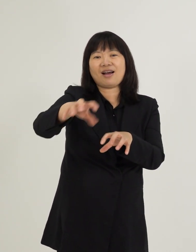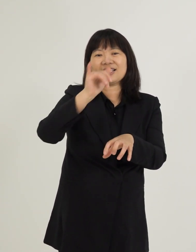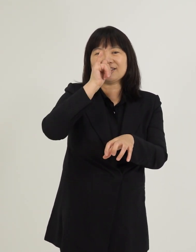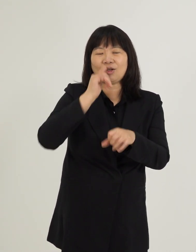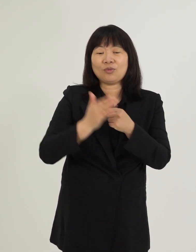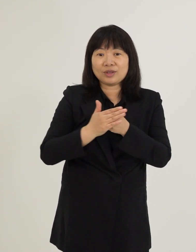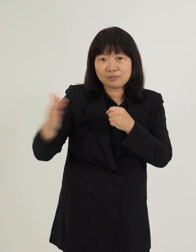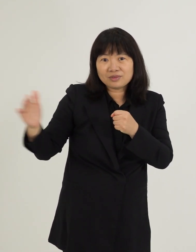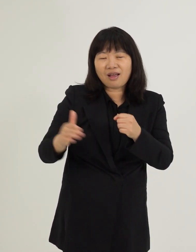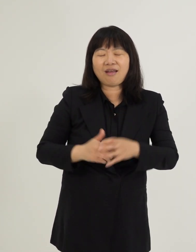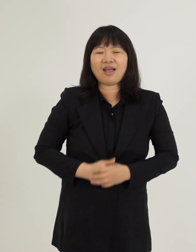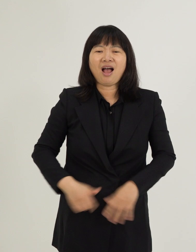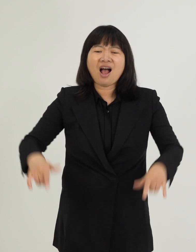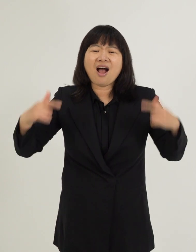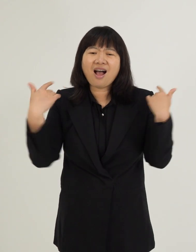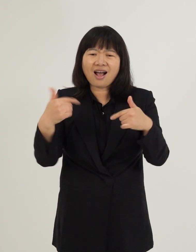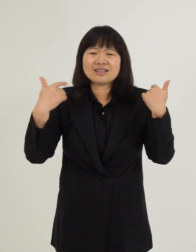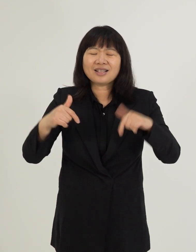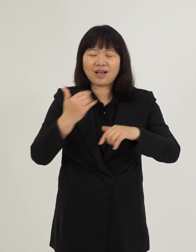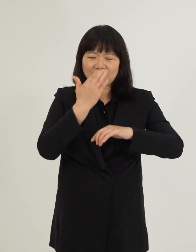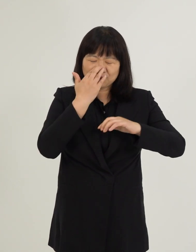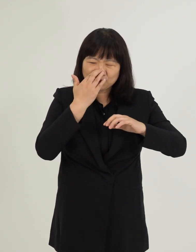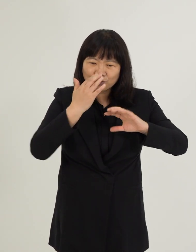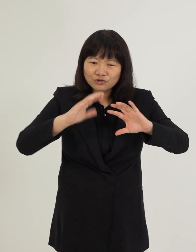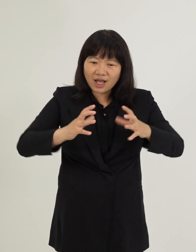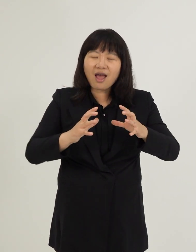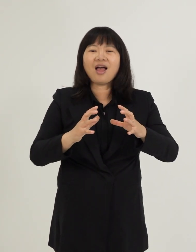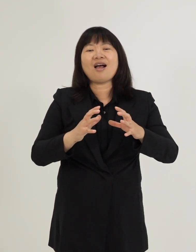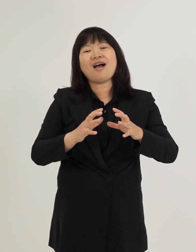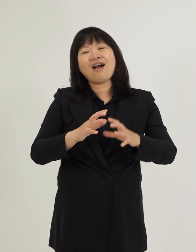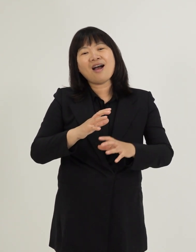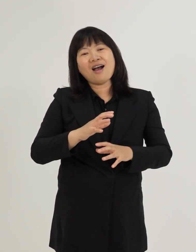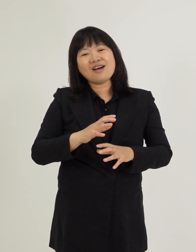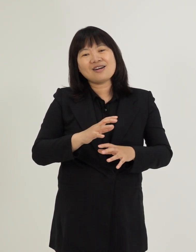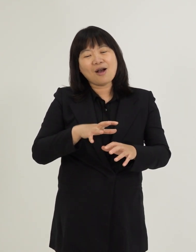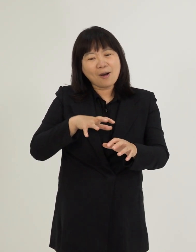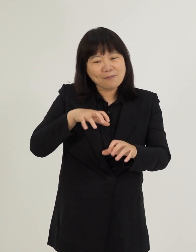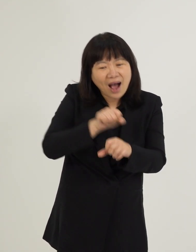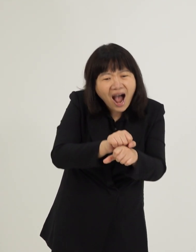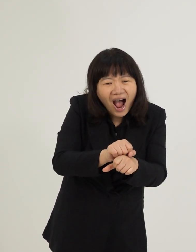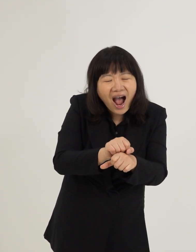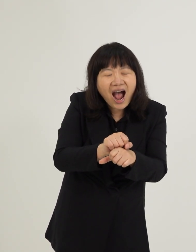이 사람들은 이 유대가 늘 좋은 먹잇감이에요.